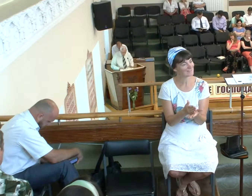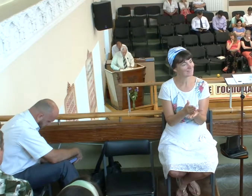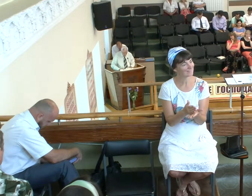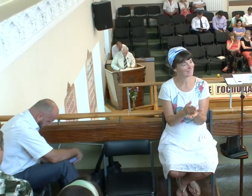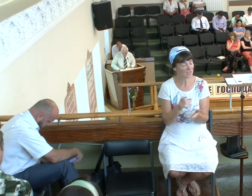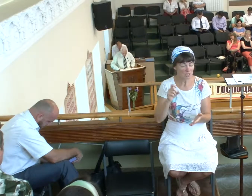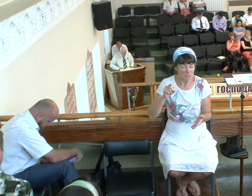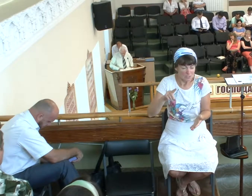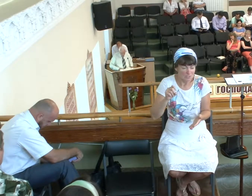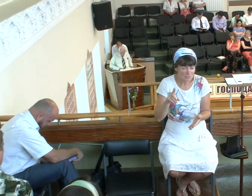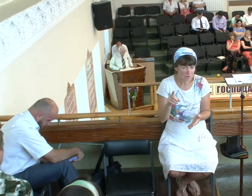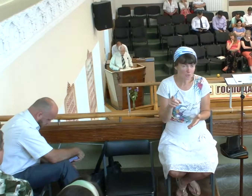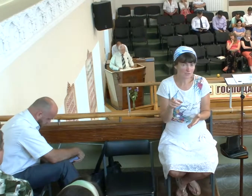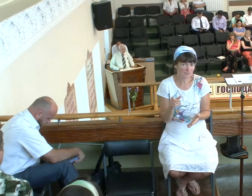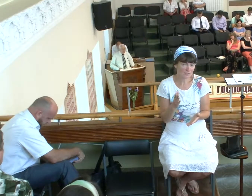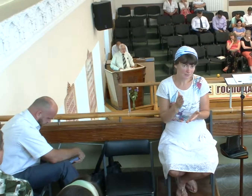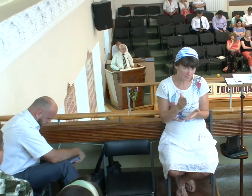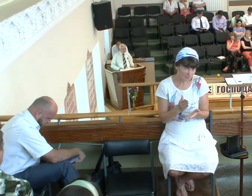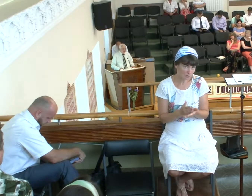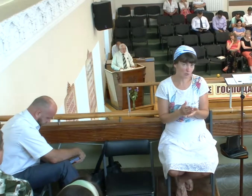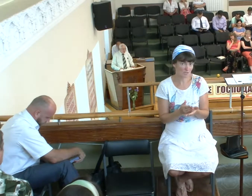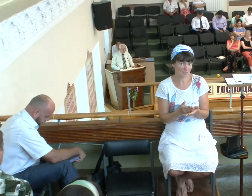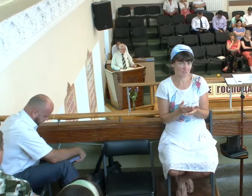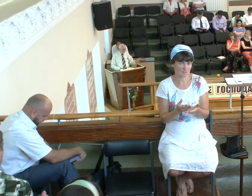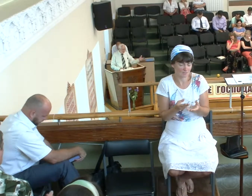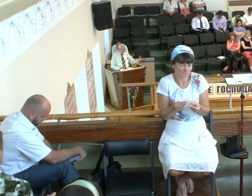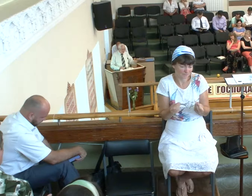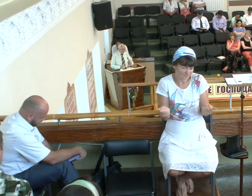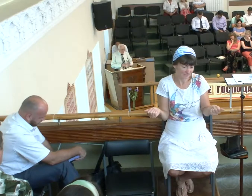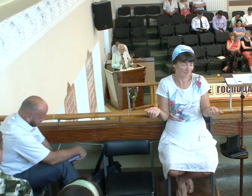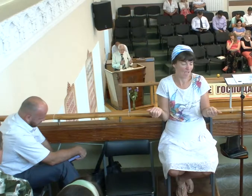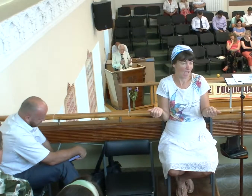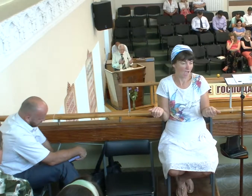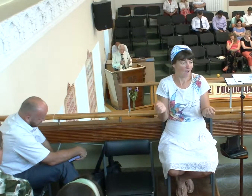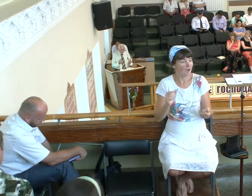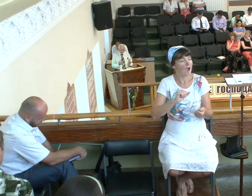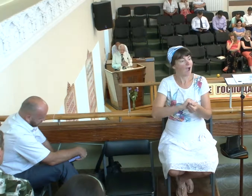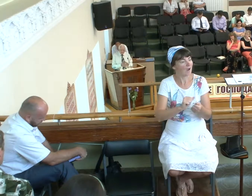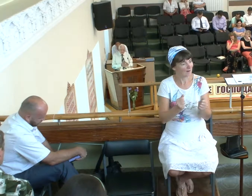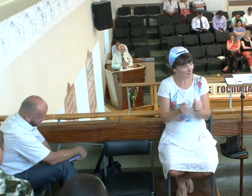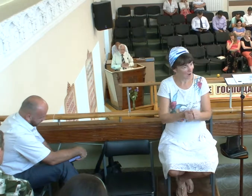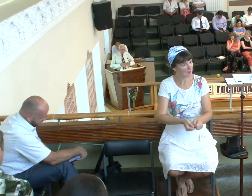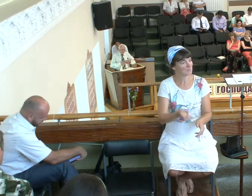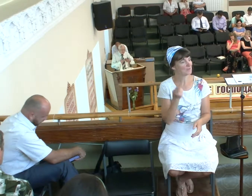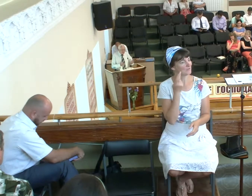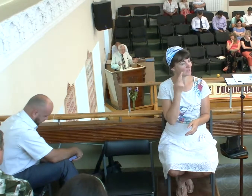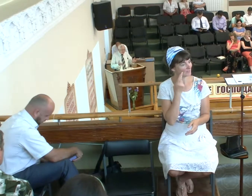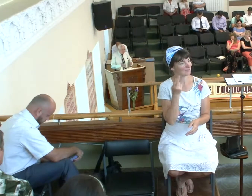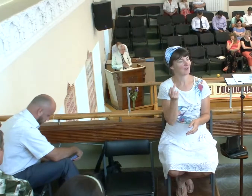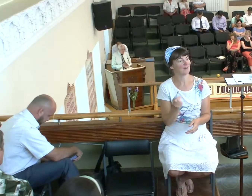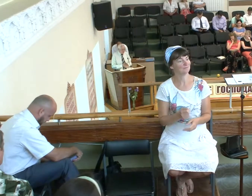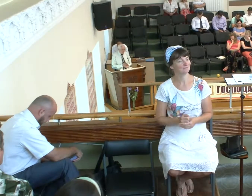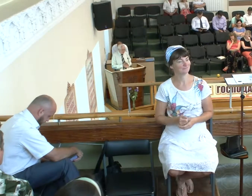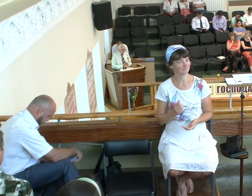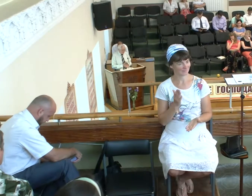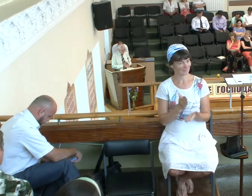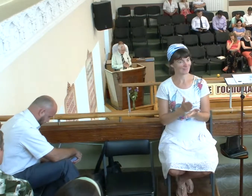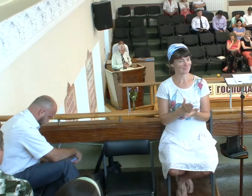золото и то, есть способы его растворить. Есть химический состав, который растворяет